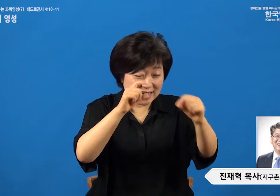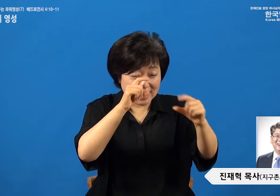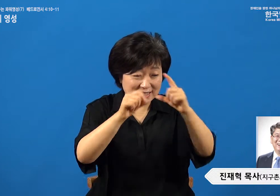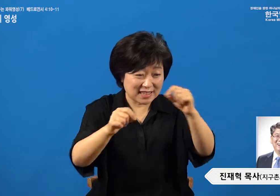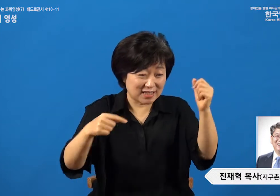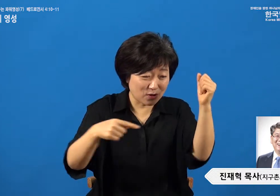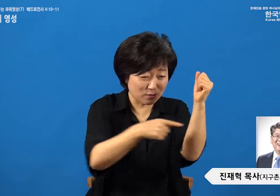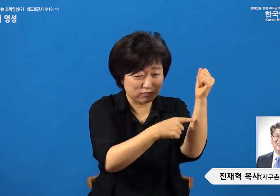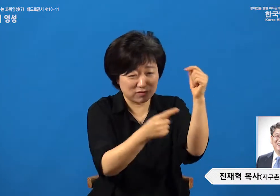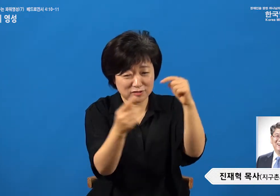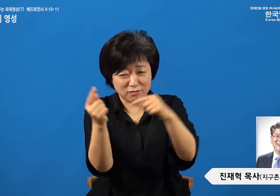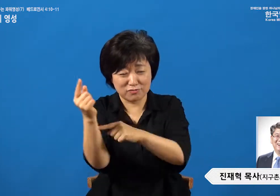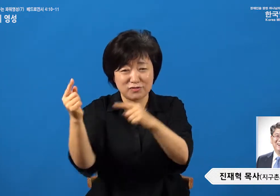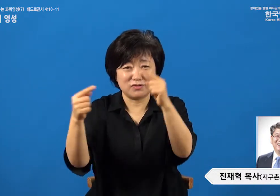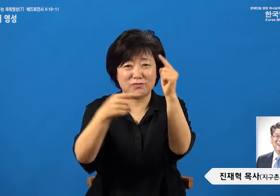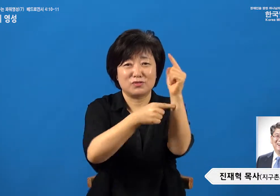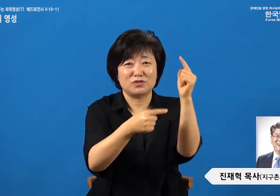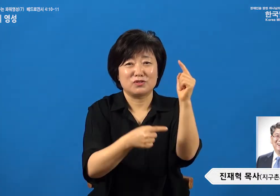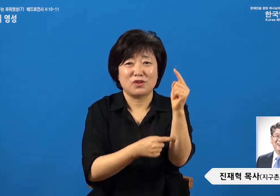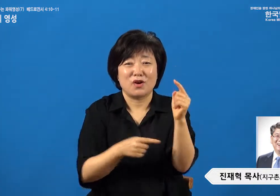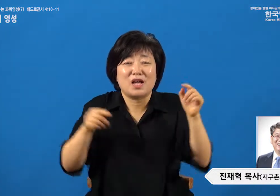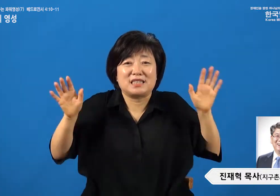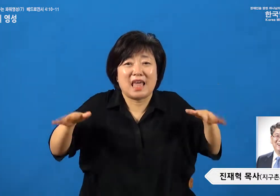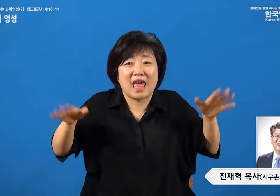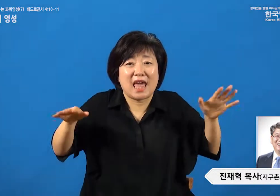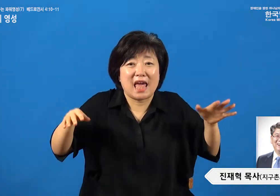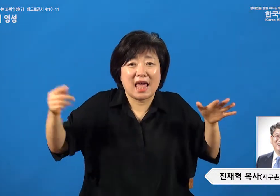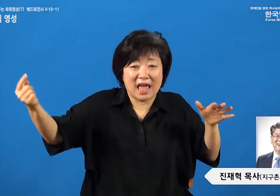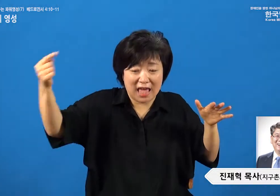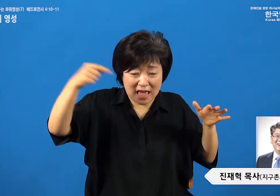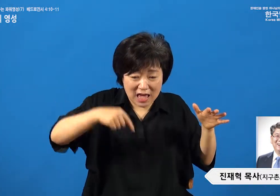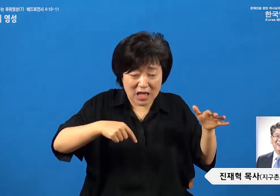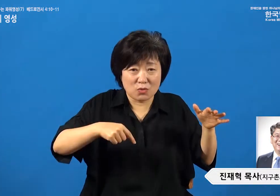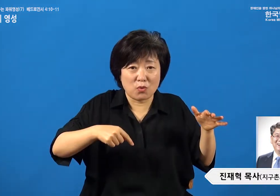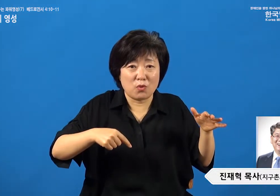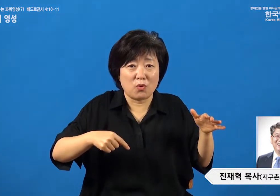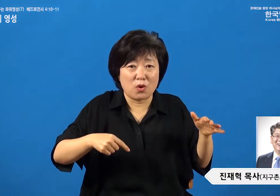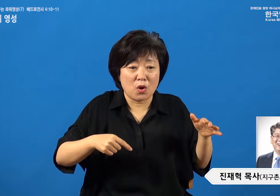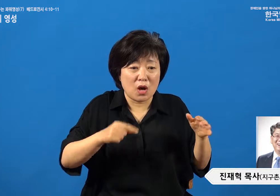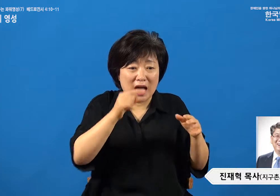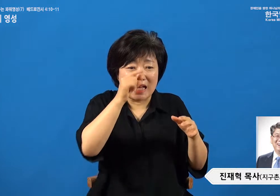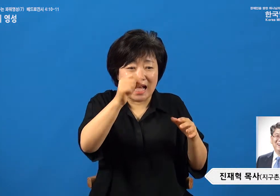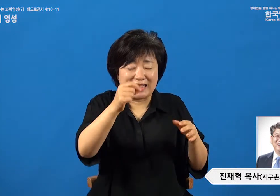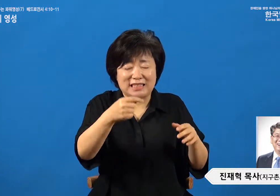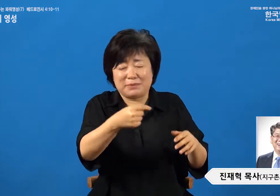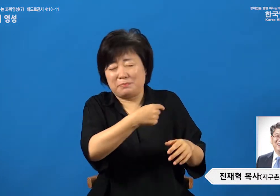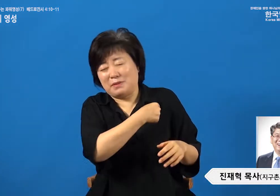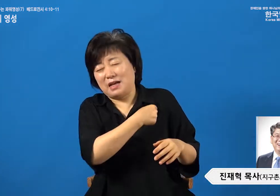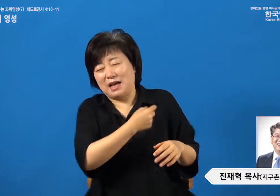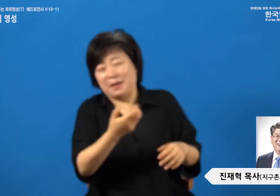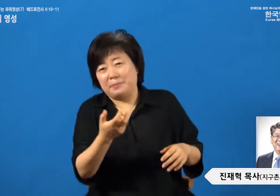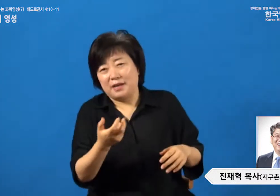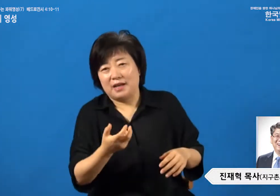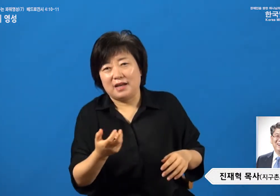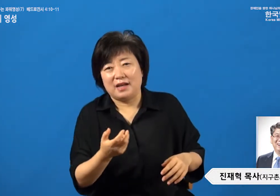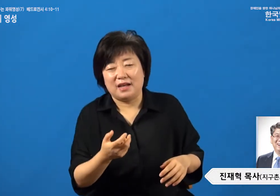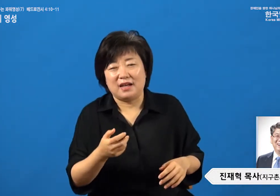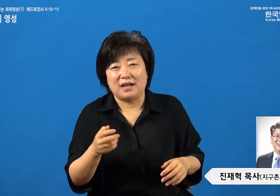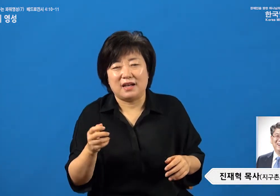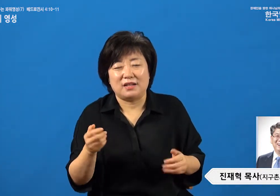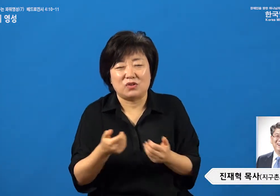부딪혀 울어댑니다. 아니, 작은 새들도, 날아온 새들도 가시나무에 찔려